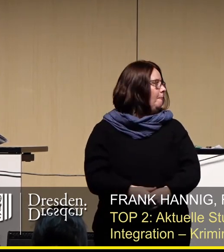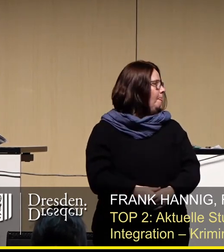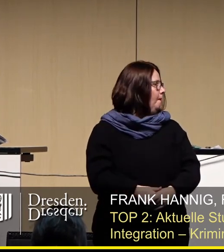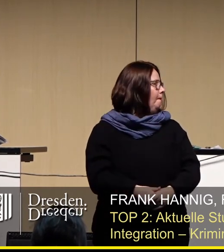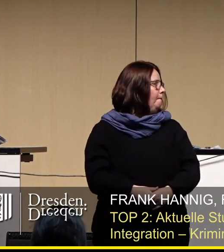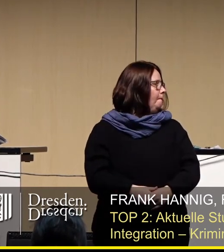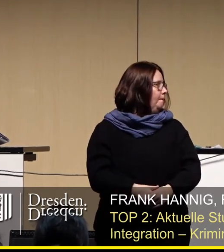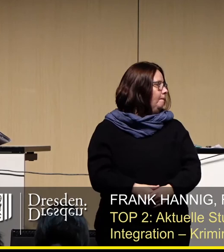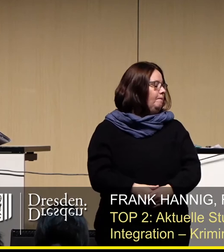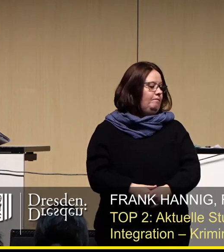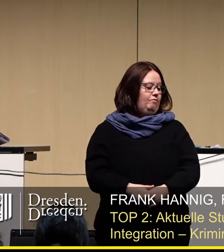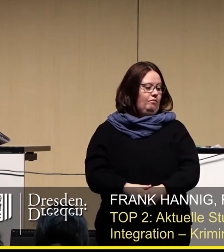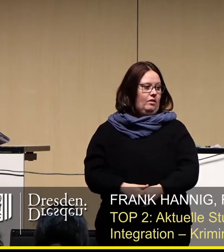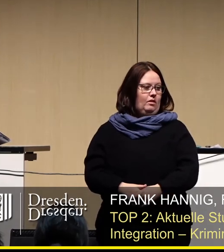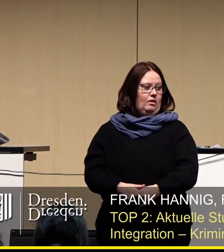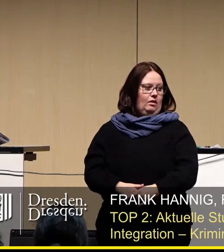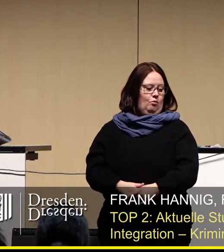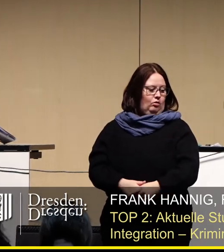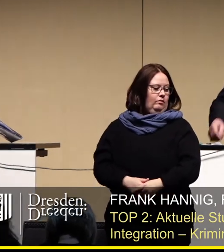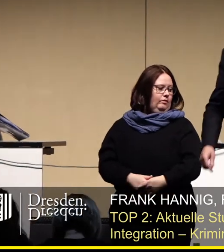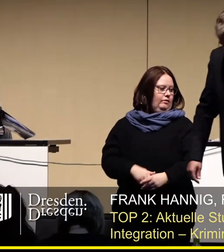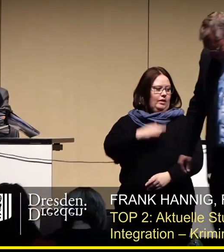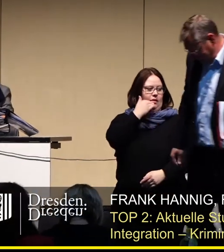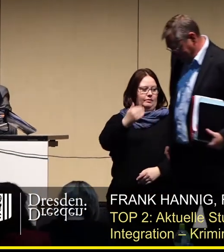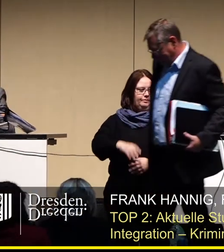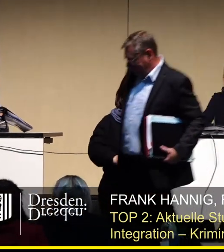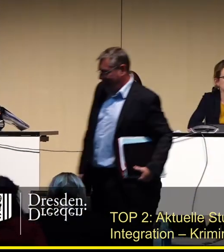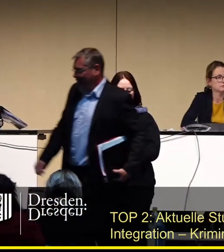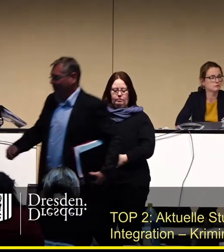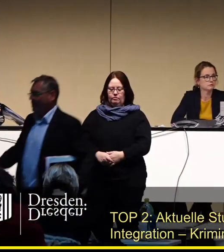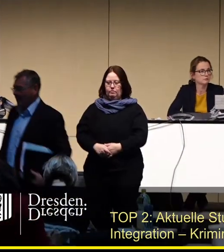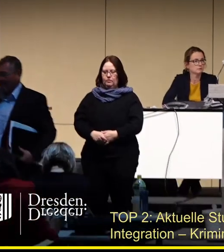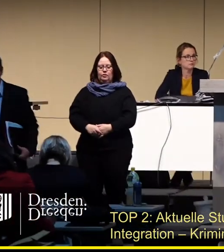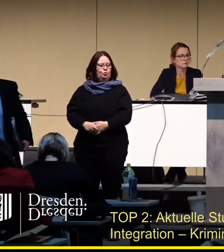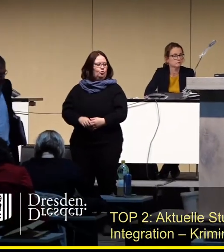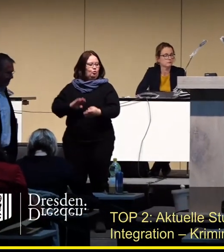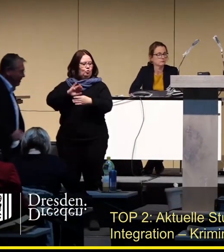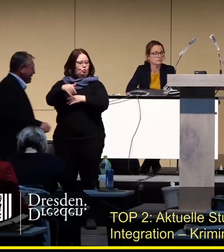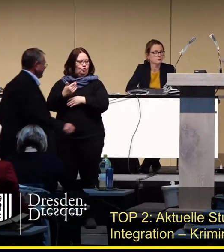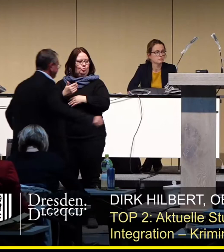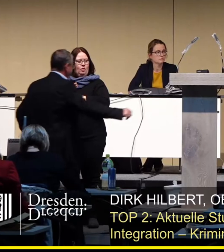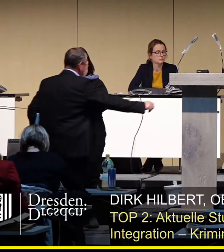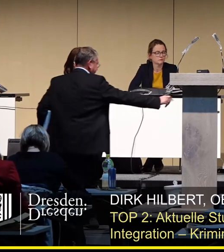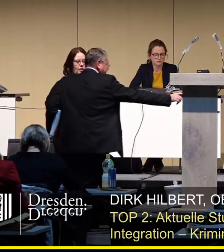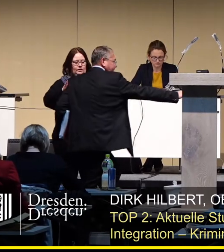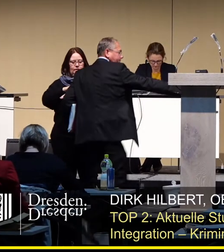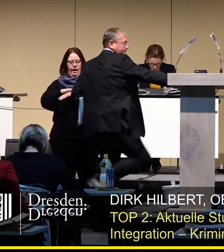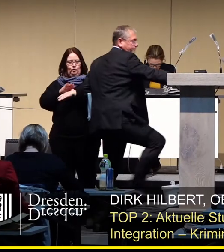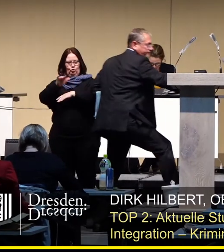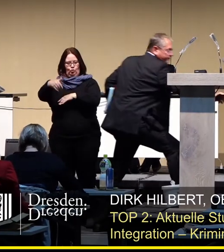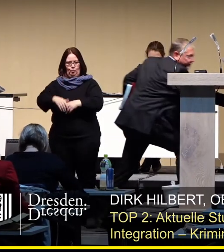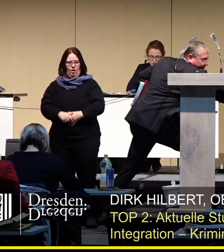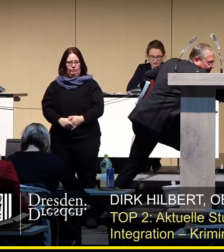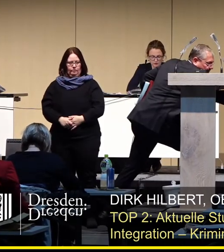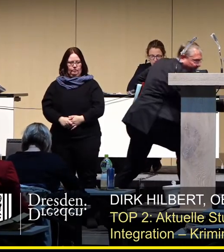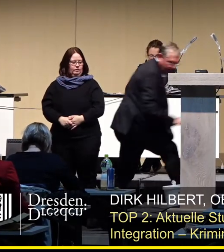aber die dritte Meinung jetzt. Und wir sind jetzt deutlich über die Zeit.